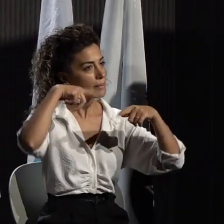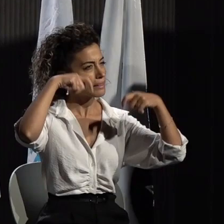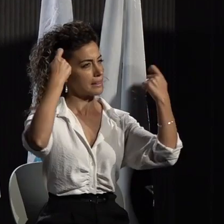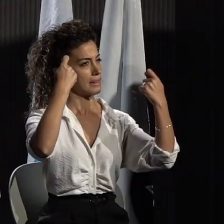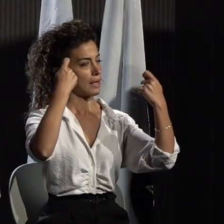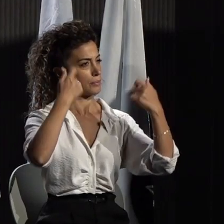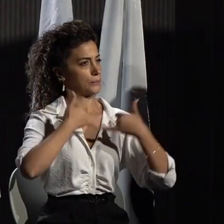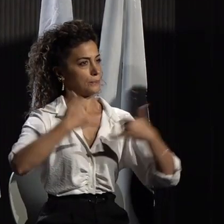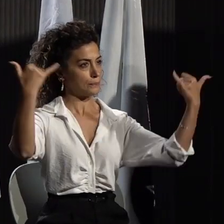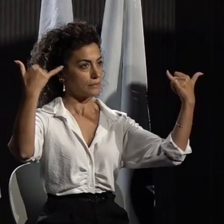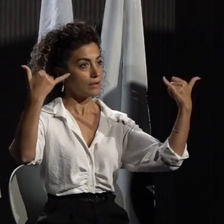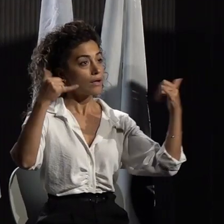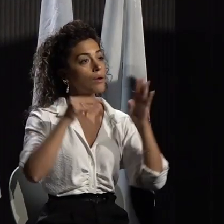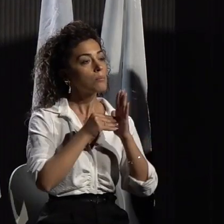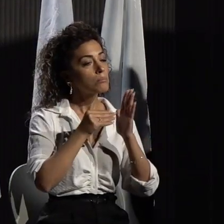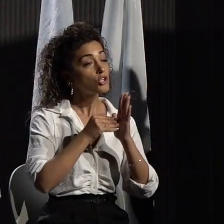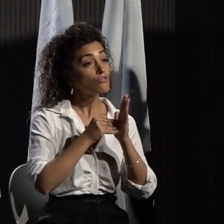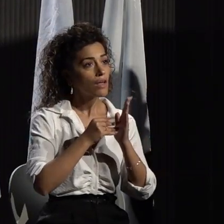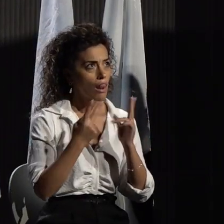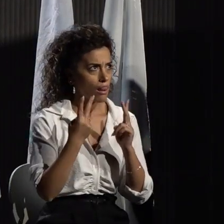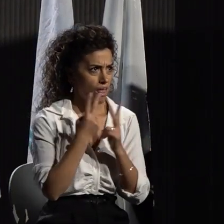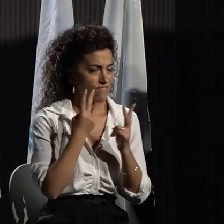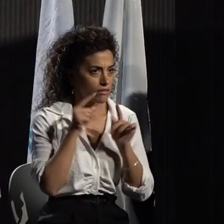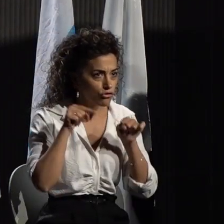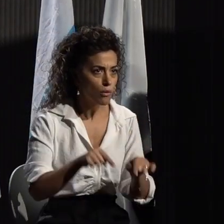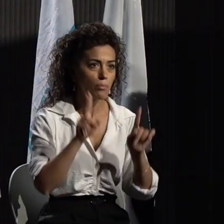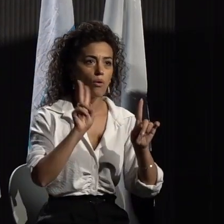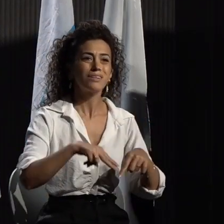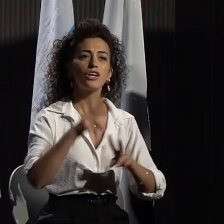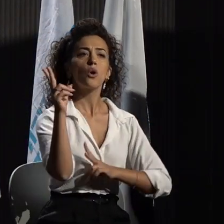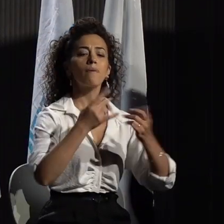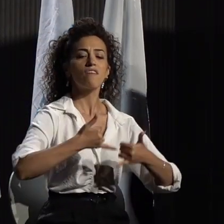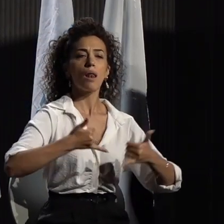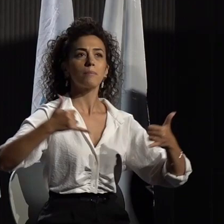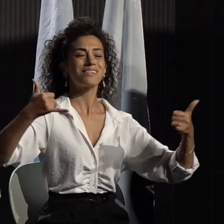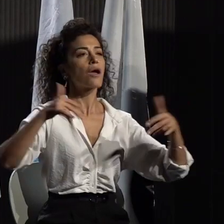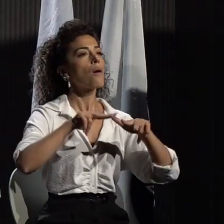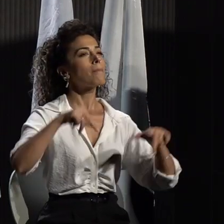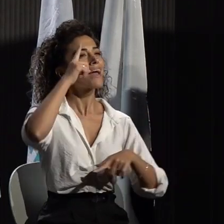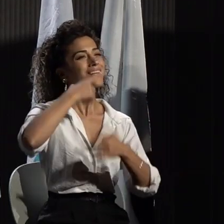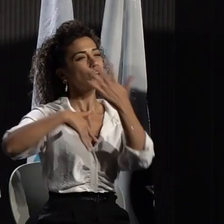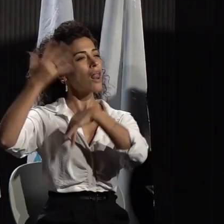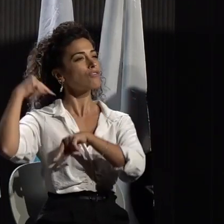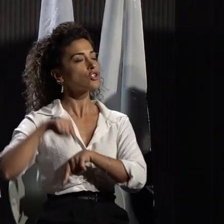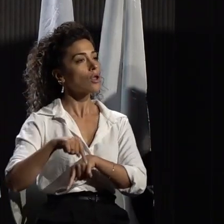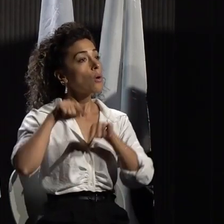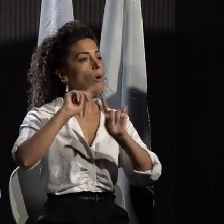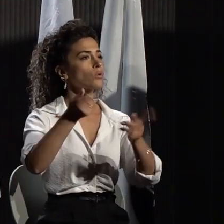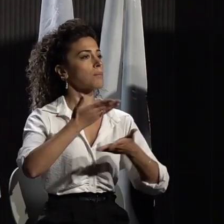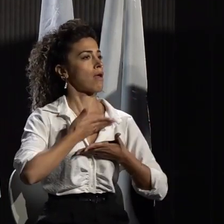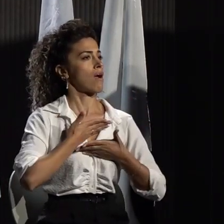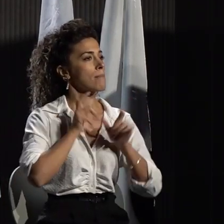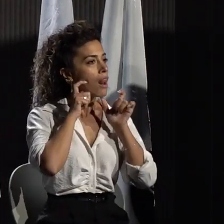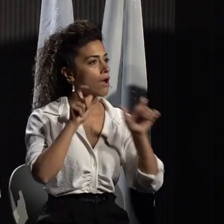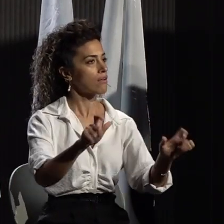כך נבטיח שכאן במפעל החיים המשקשק שלנו בארץ אבותינו יזכה העם היהודי להגנה ולביטחון